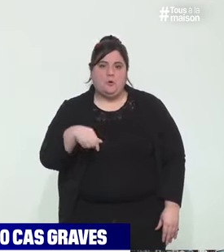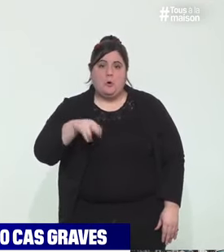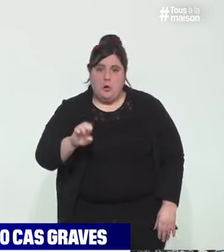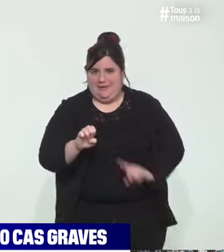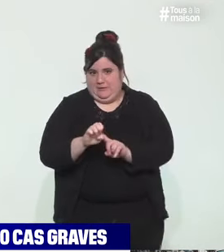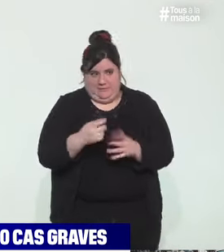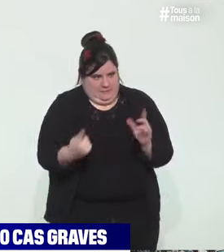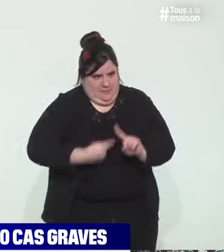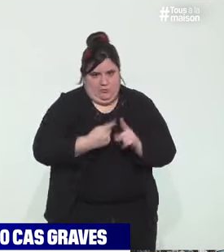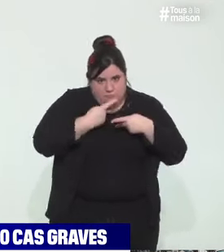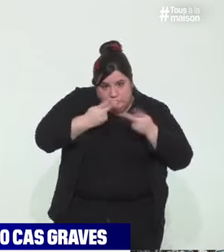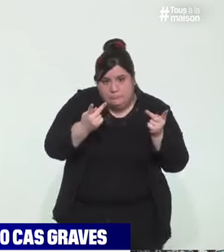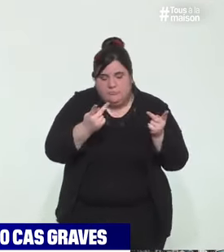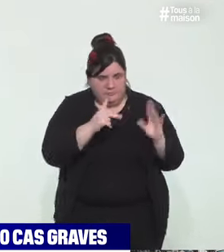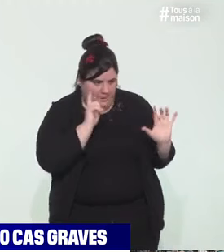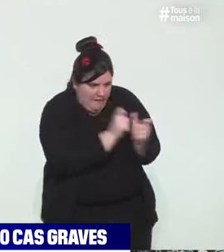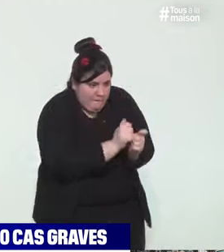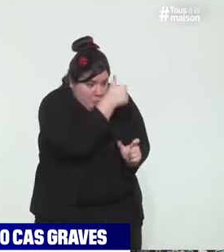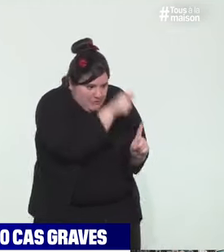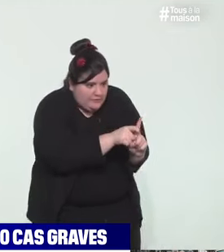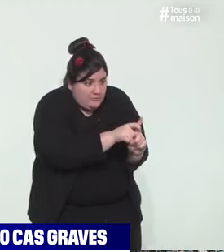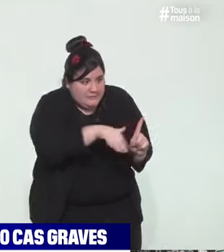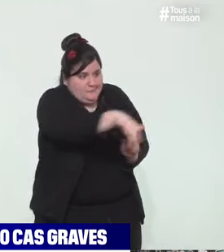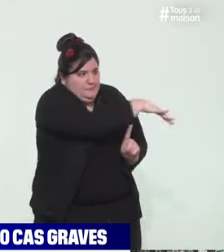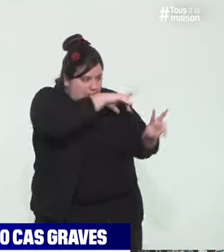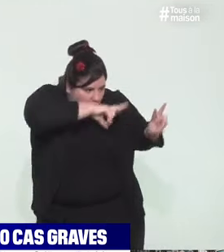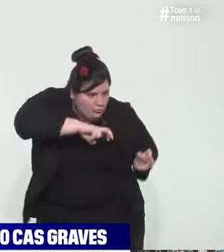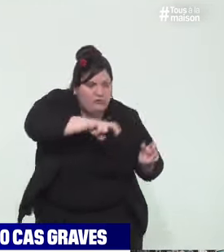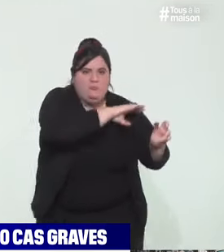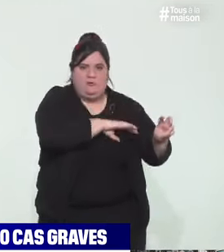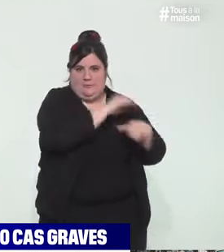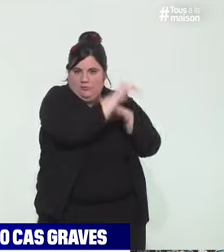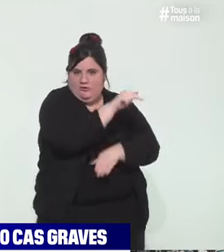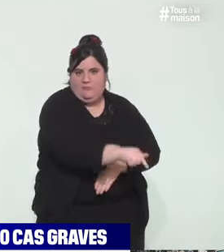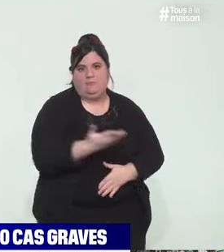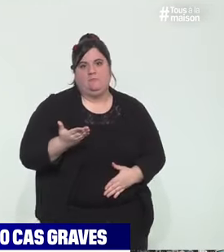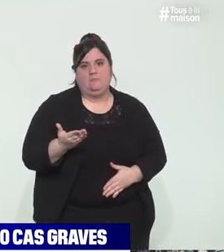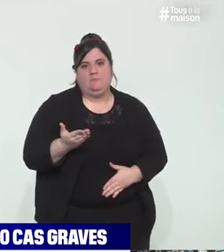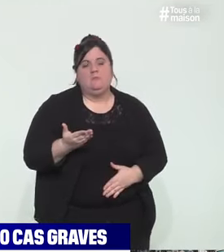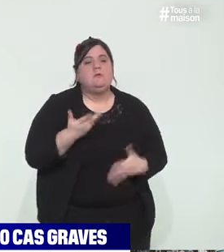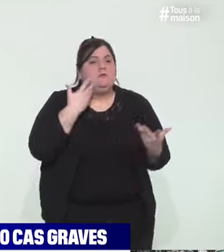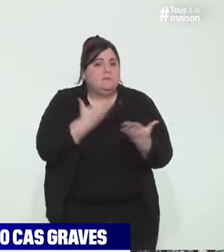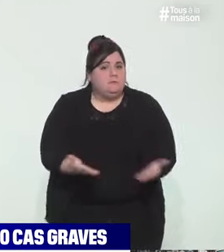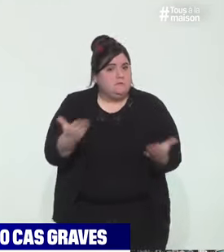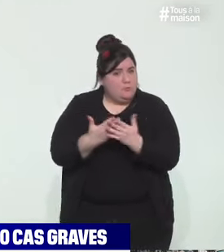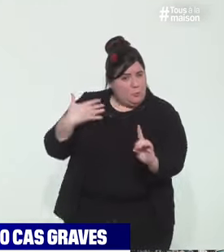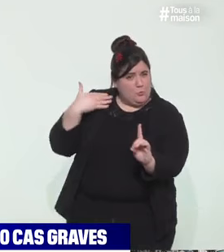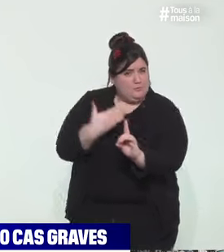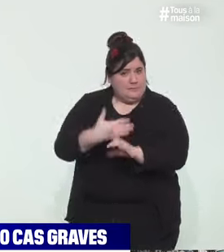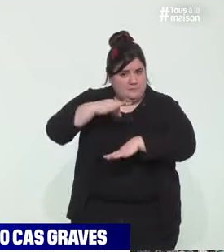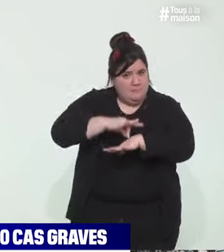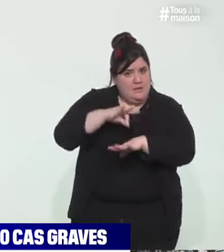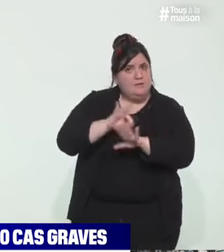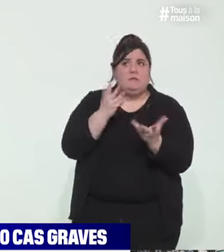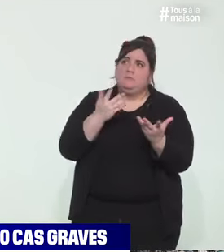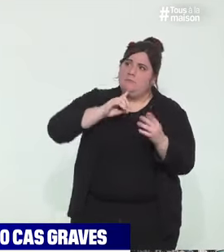personnes. Et c'est exactement ce que nous allons faire, mais dans un contexte qui n'est pas le contexte de maladie à déclaration obligatoire, qui est un contexte plus régulier de